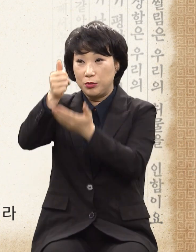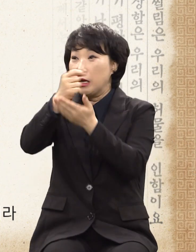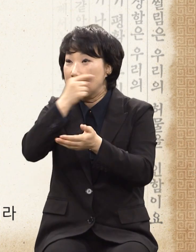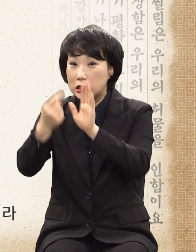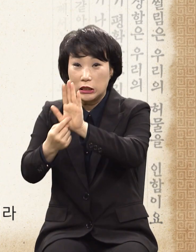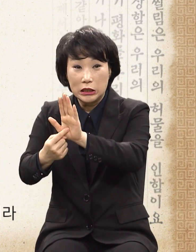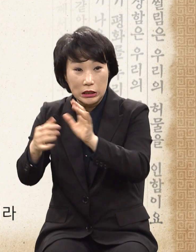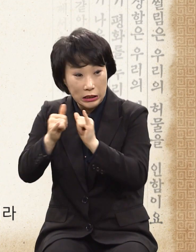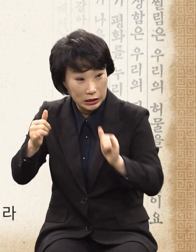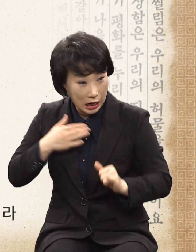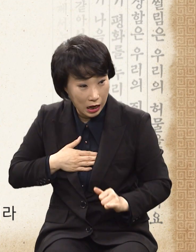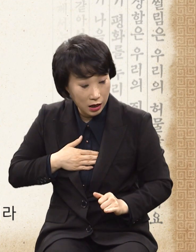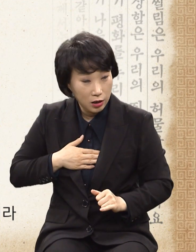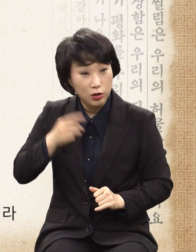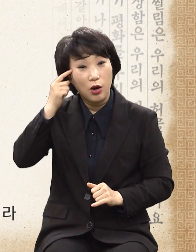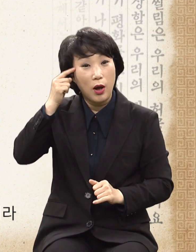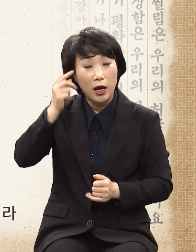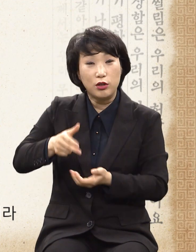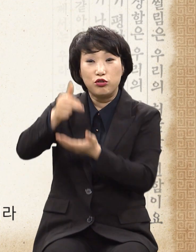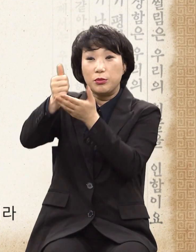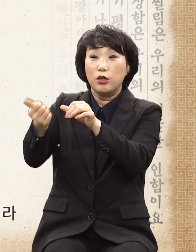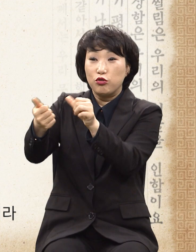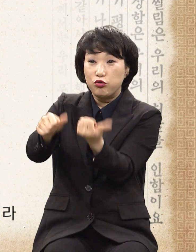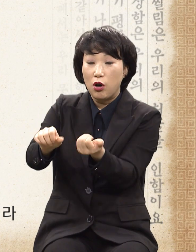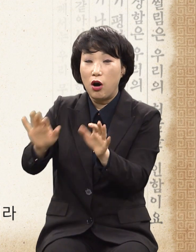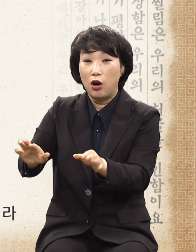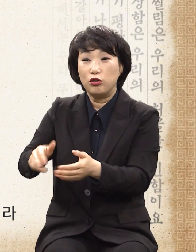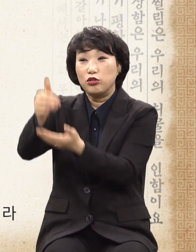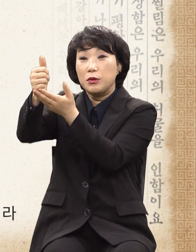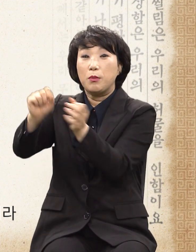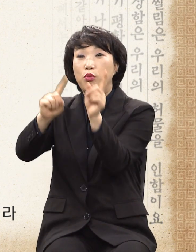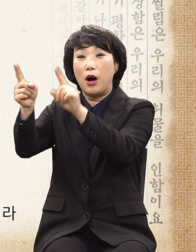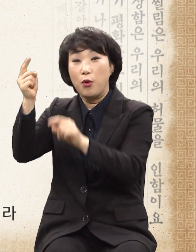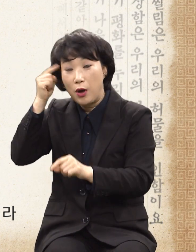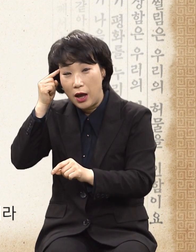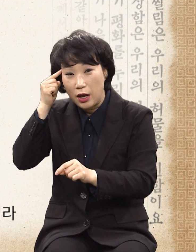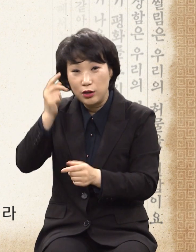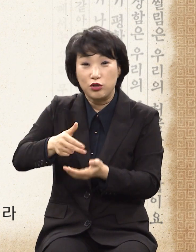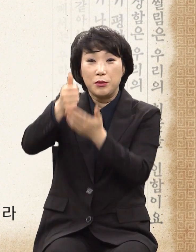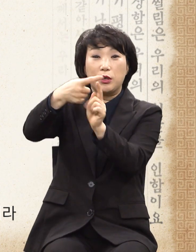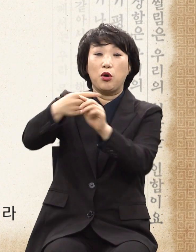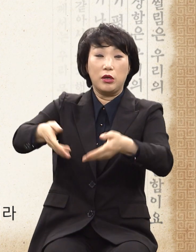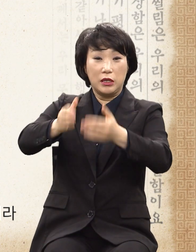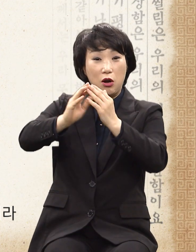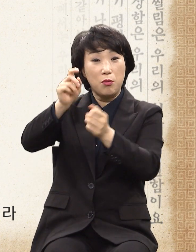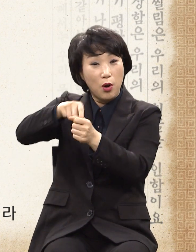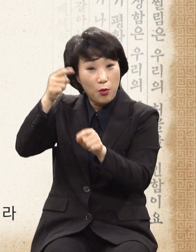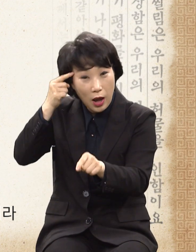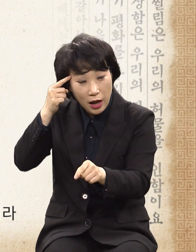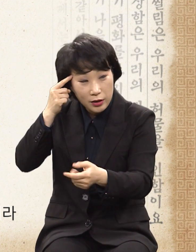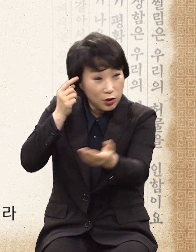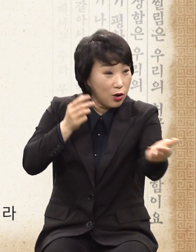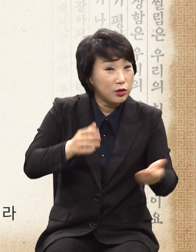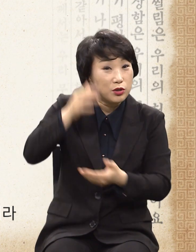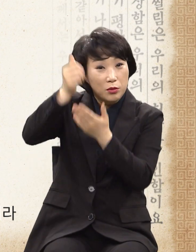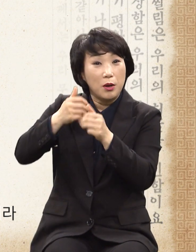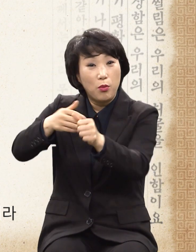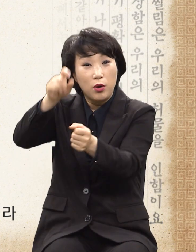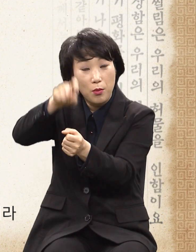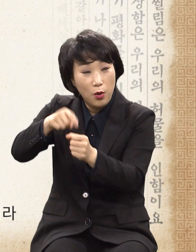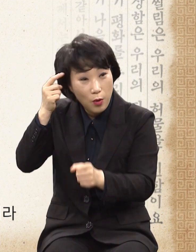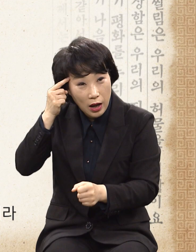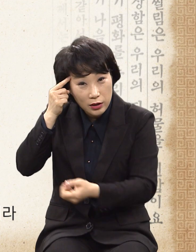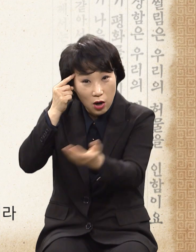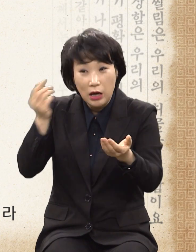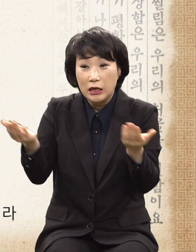왜 죽었으며 내가 왜 부활했으며 내가 왜 교회를 세웠으며 너에게 성령을 왜 보내며 너희가 할